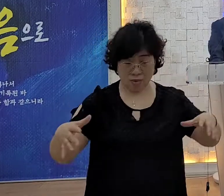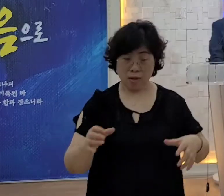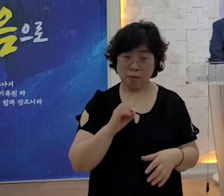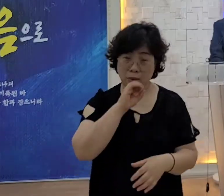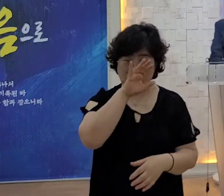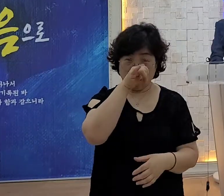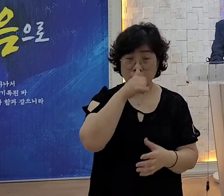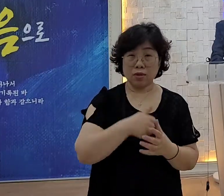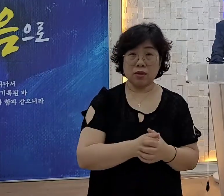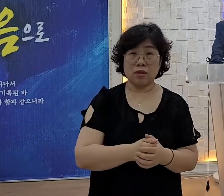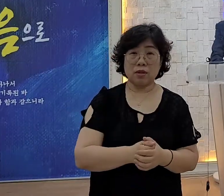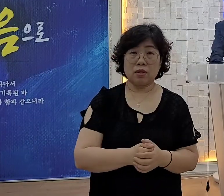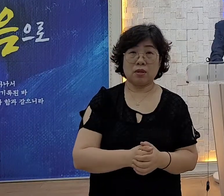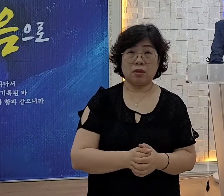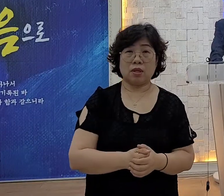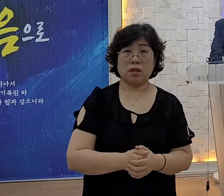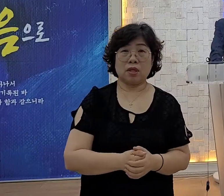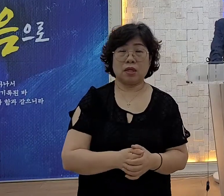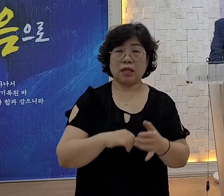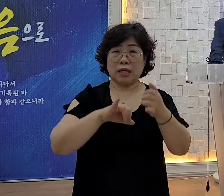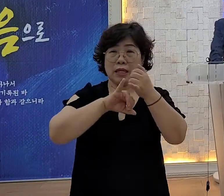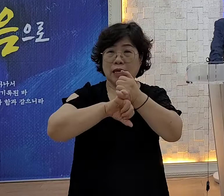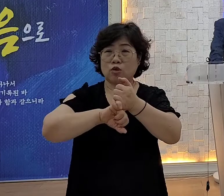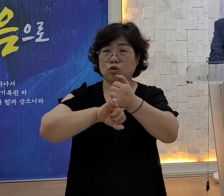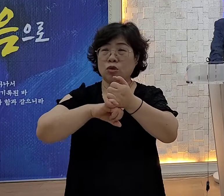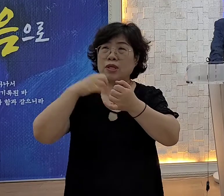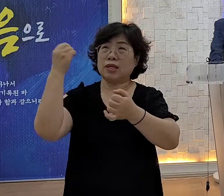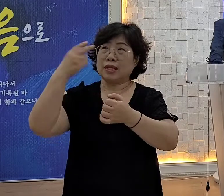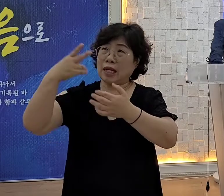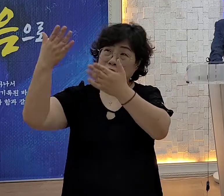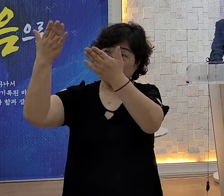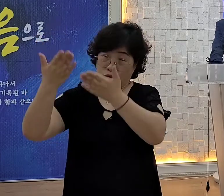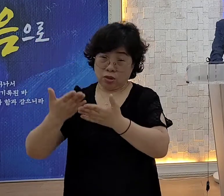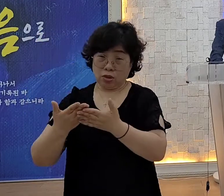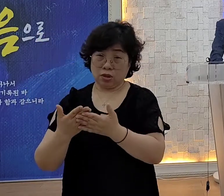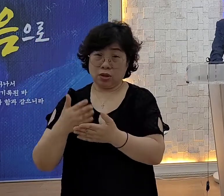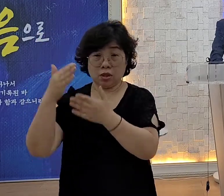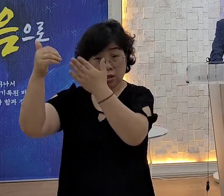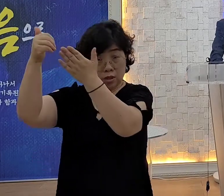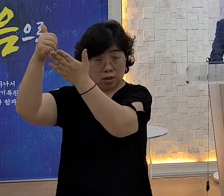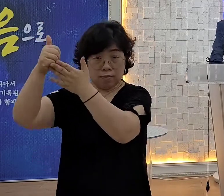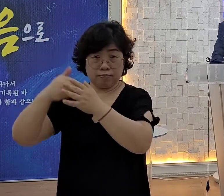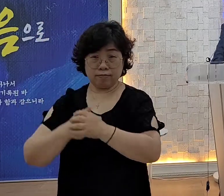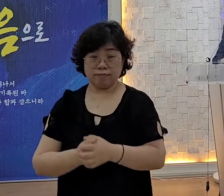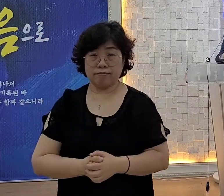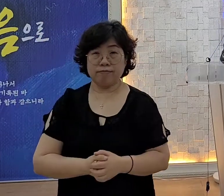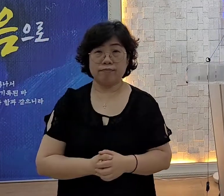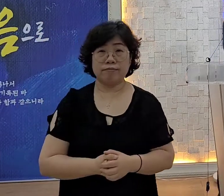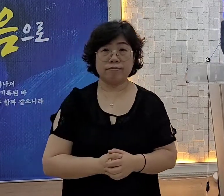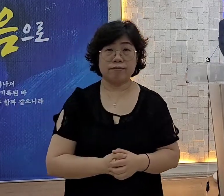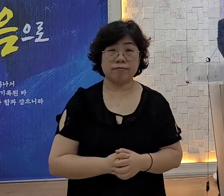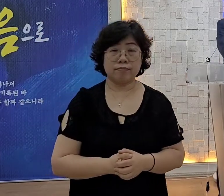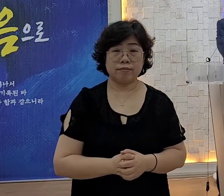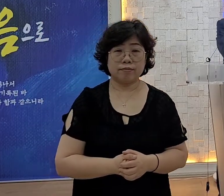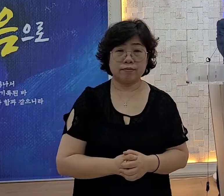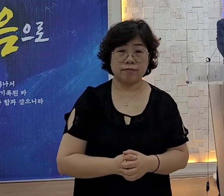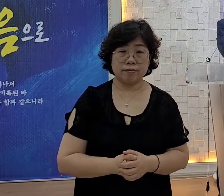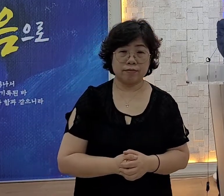많을 것이다. 이 말을, 이 약속을 다시 한번 주고 있는 거예요. 사랑하는 성도 여러분, 지금